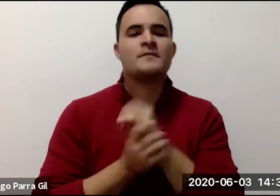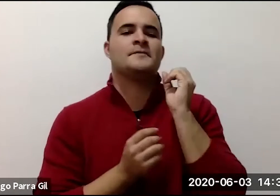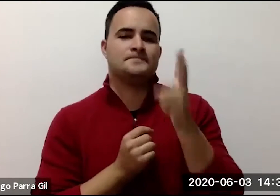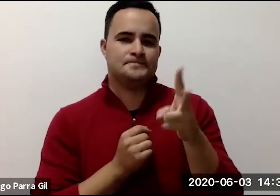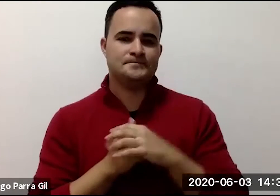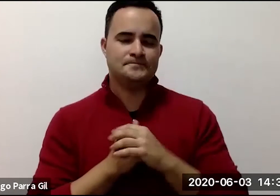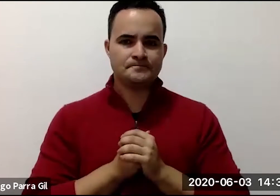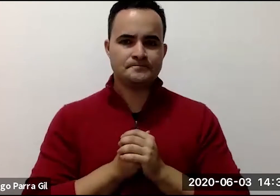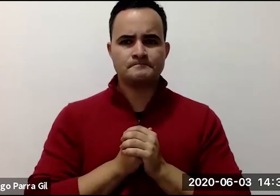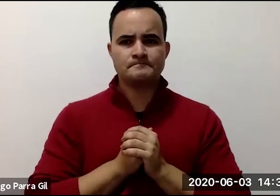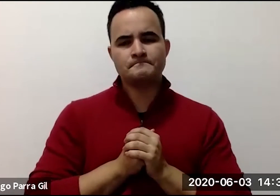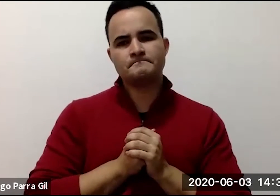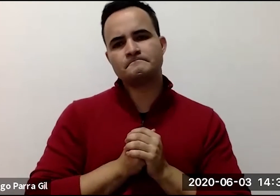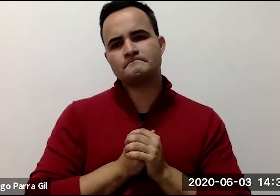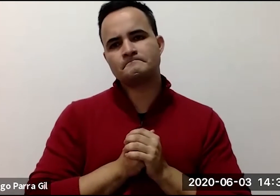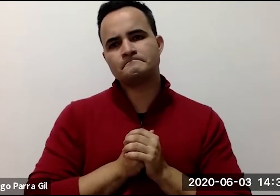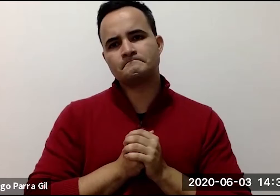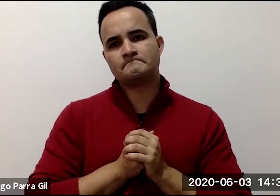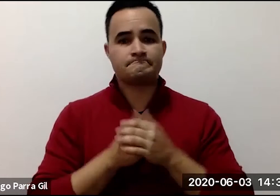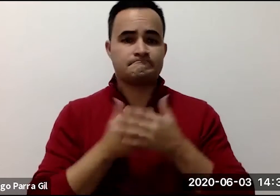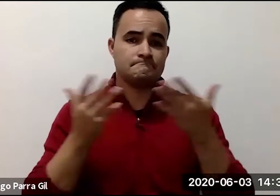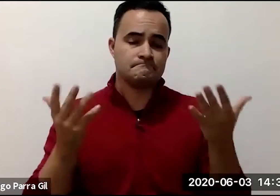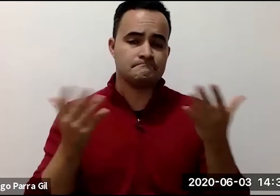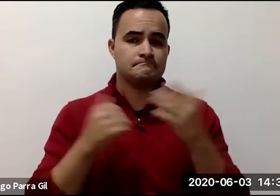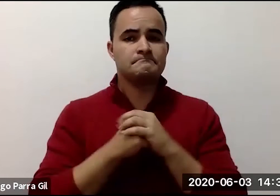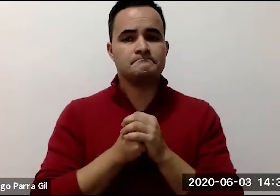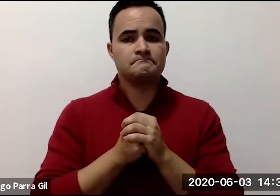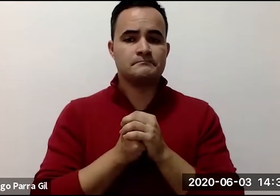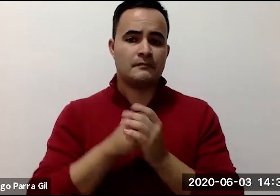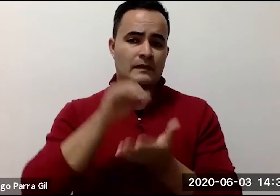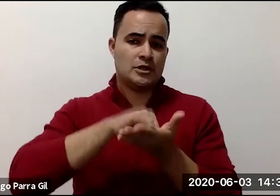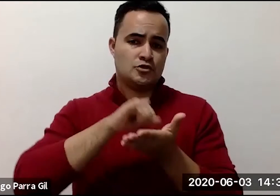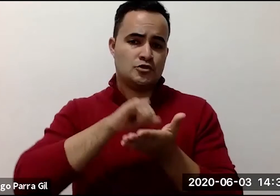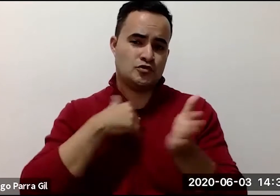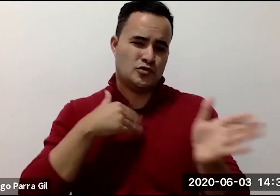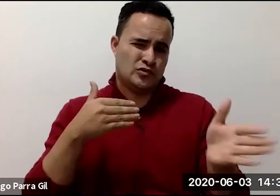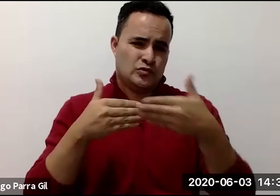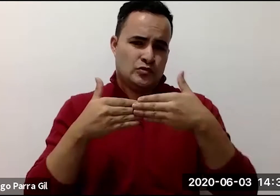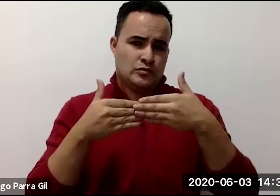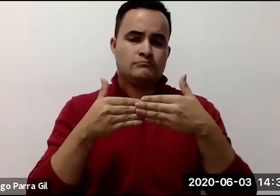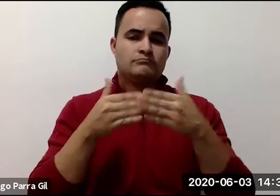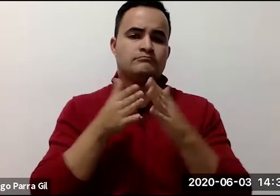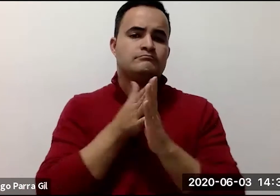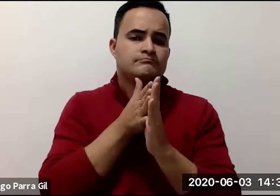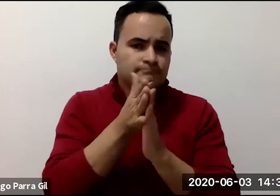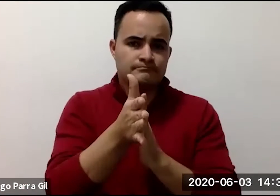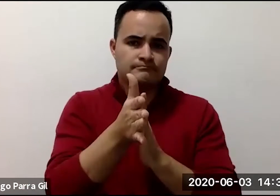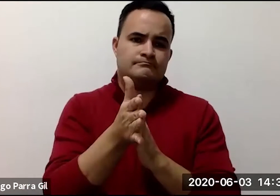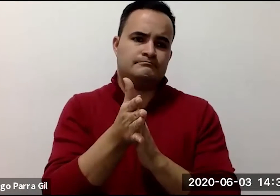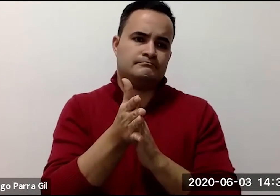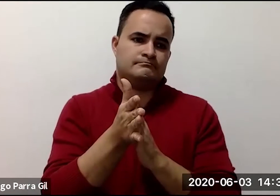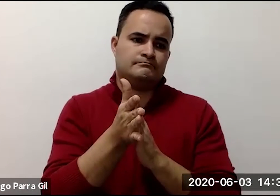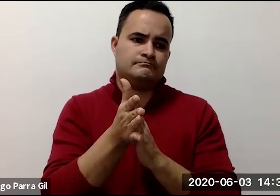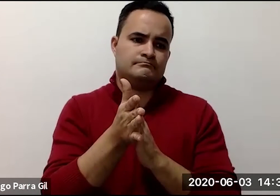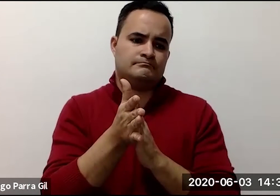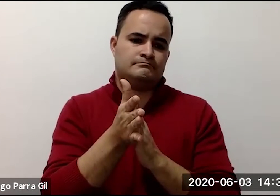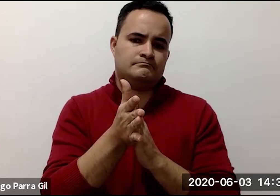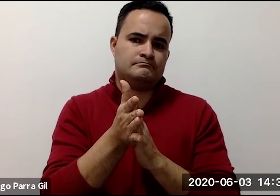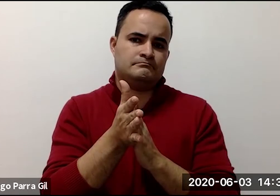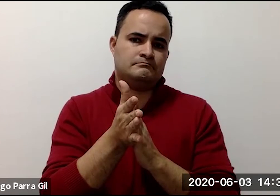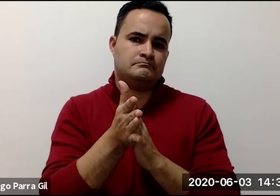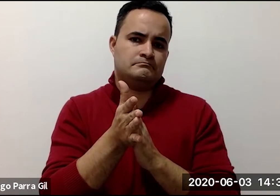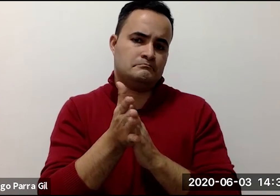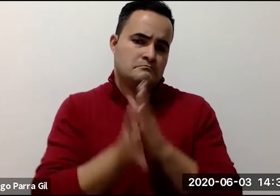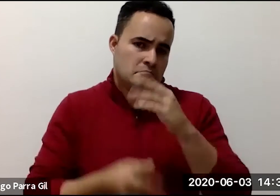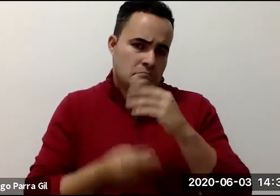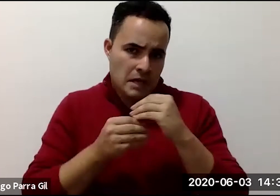bueno, finalmente quisiera pues terminar pues con el aporte, también otro aporte que puede generar la experiencia